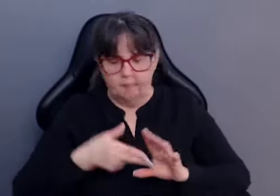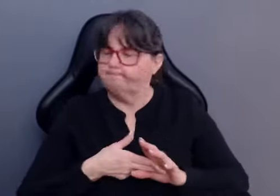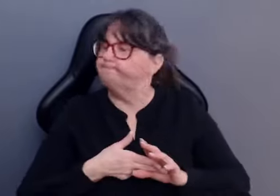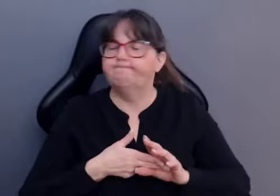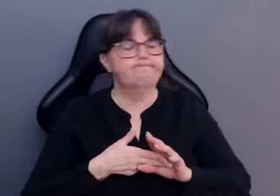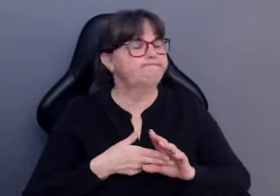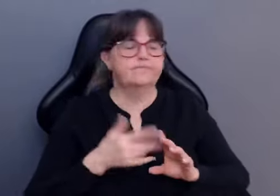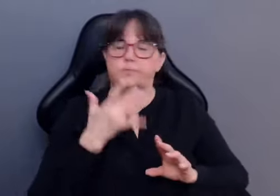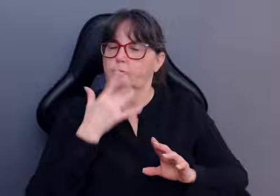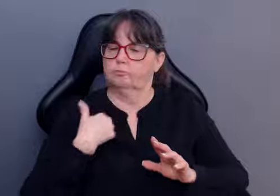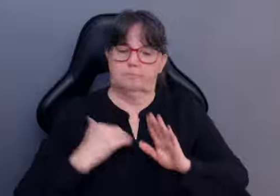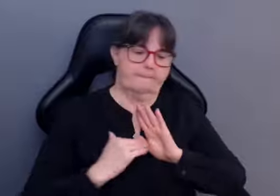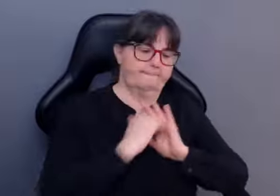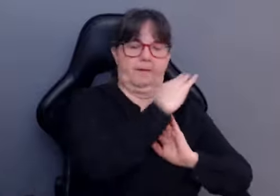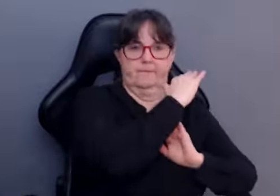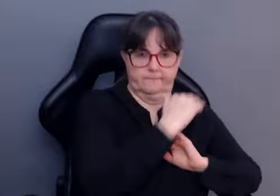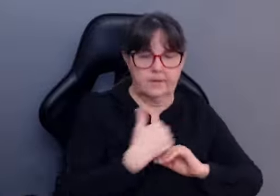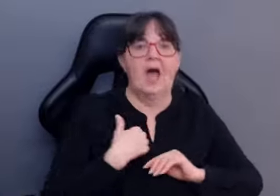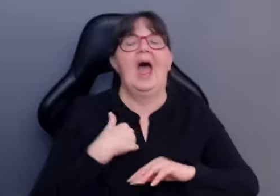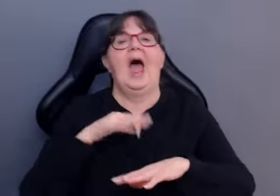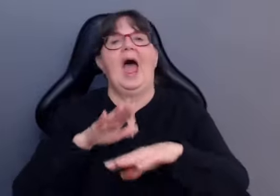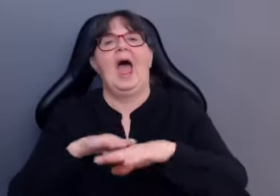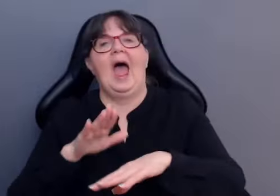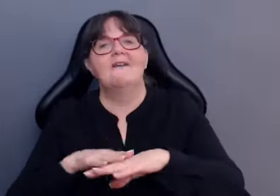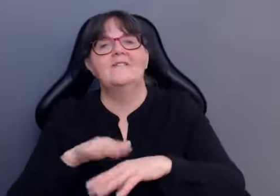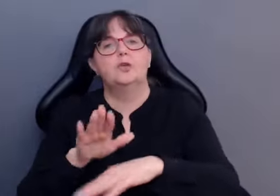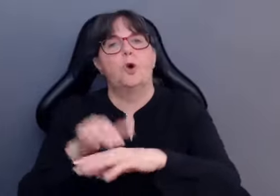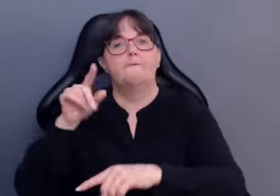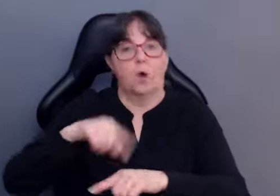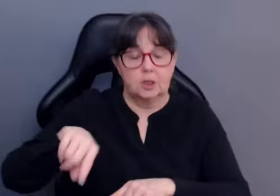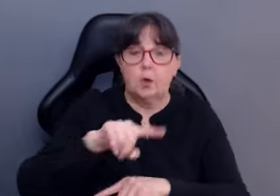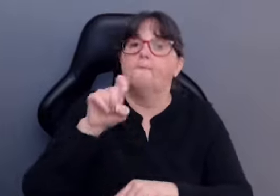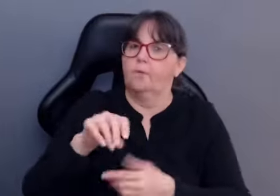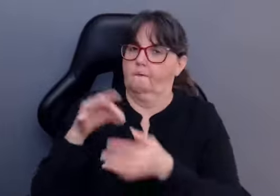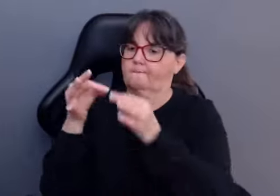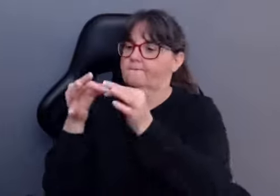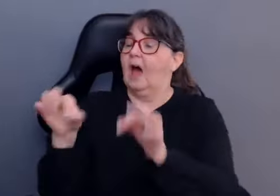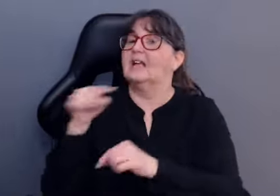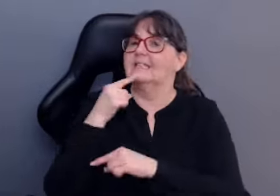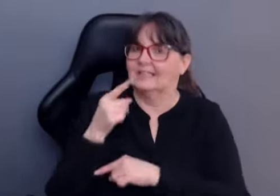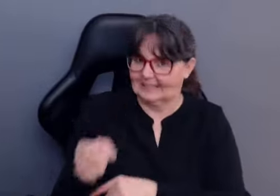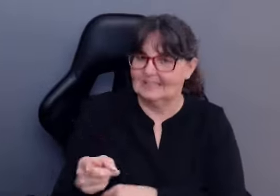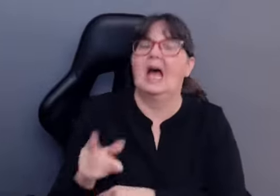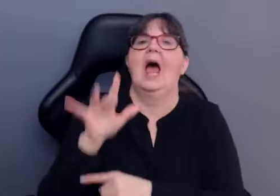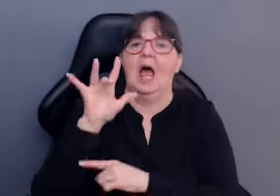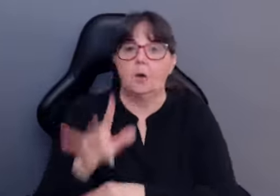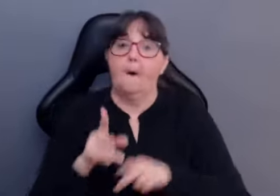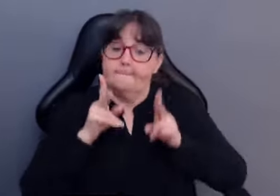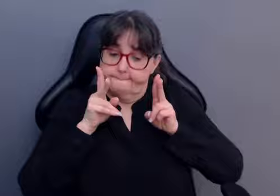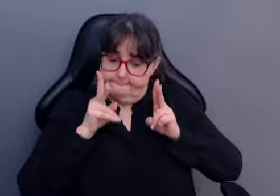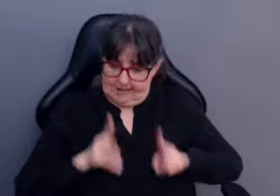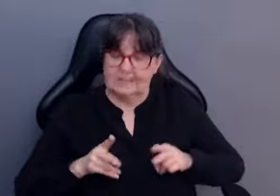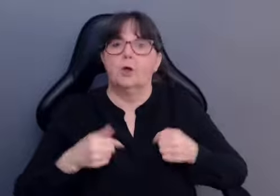de convocation de l'assemblée des membres doit mentionner qu'une telle personne est passible